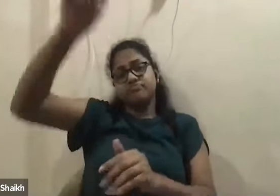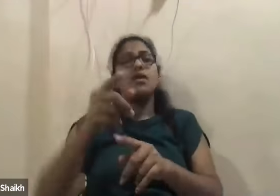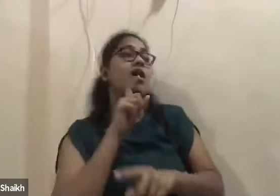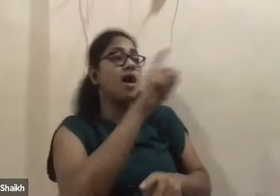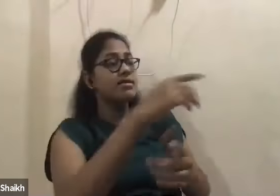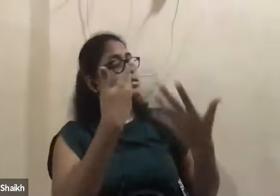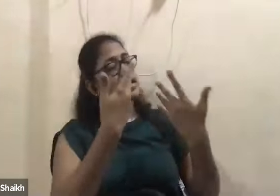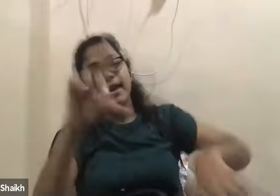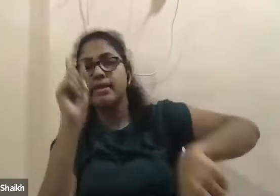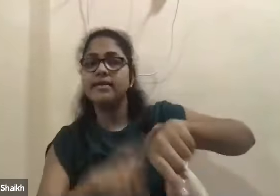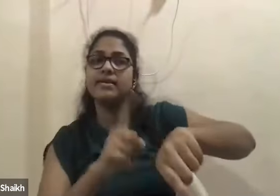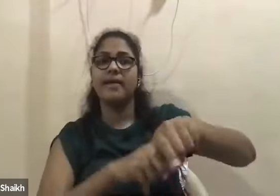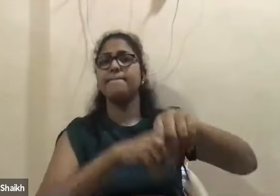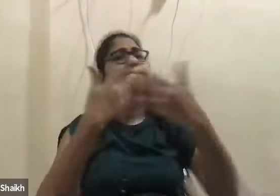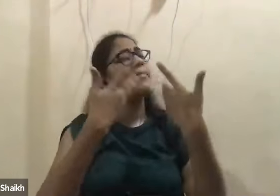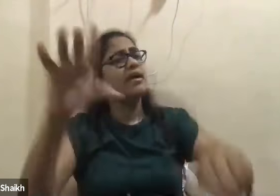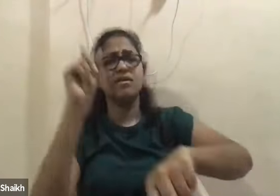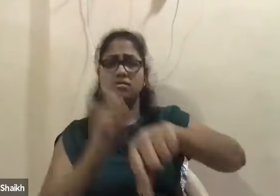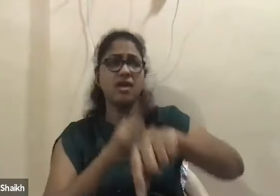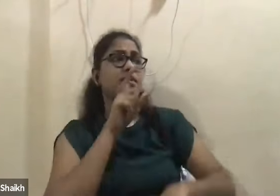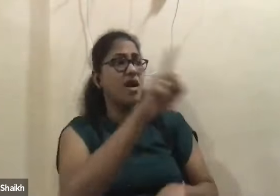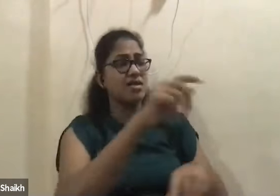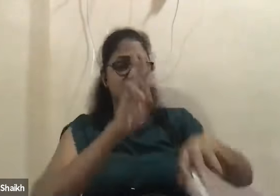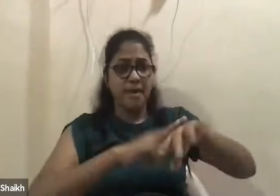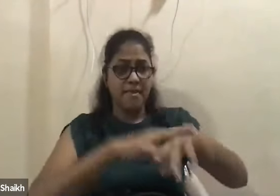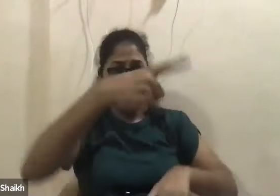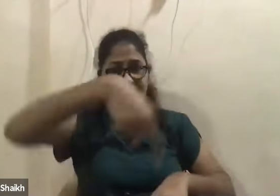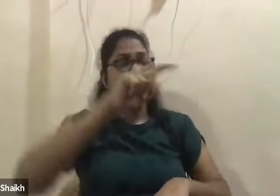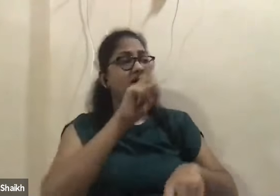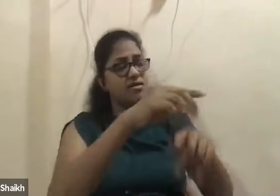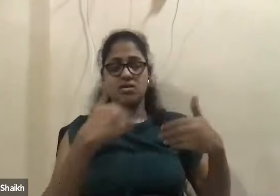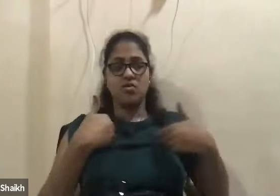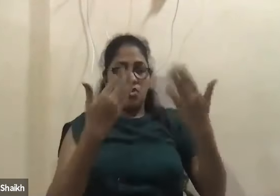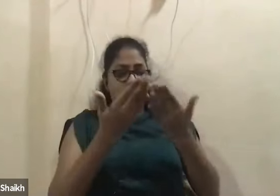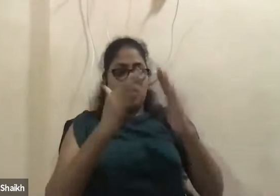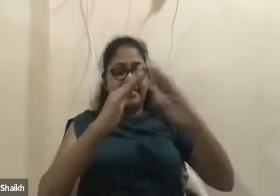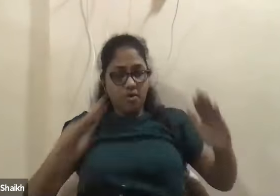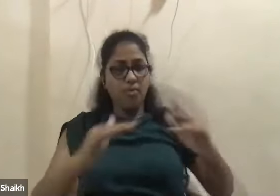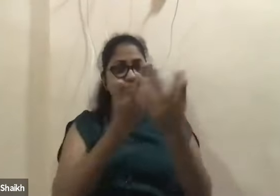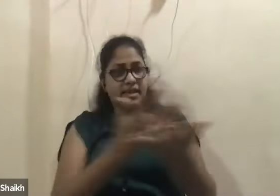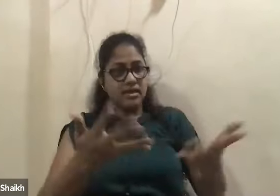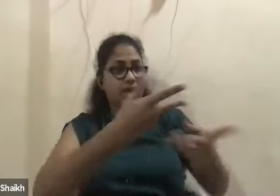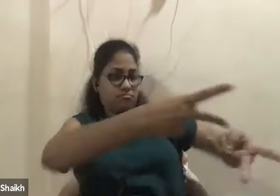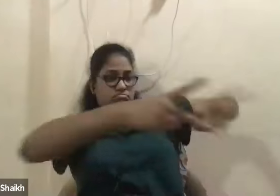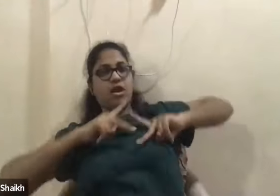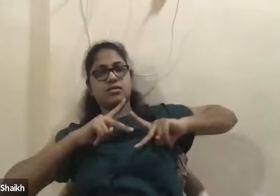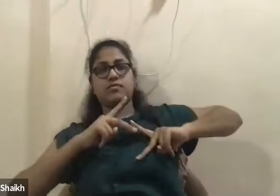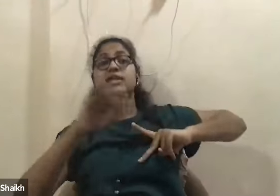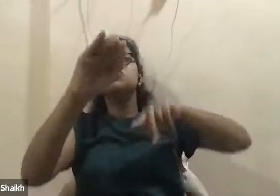वो किसी भी स्टेज पे ट्रस्टी से कह सकता है कि भाई प्रॉपर्टी ना मुझे ट्रांसफर कर दो, बेनिफिशियरी कह सकता है, या किसी और को ट्रांसफर